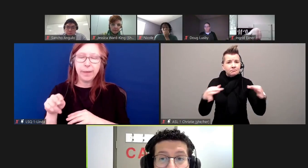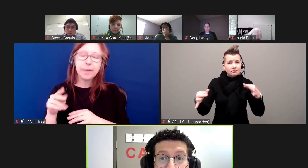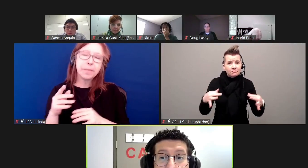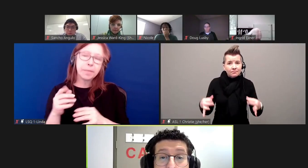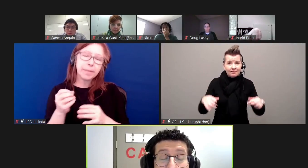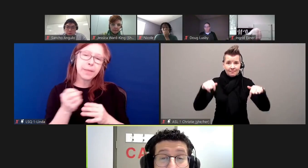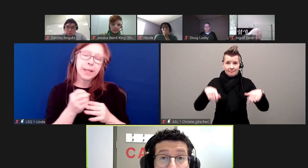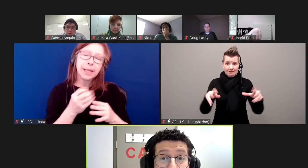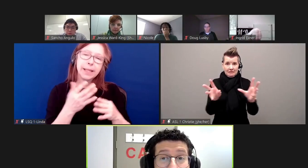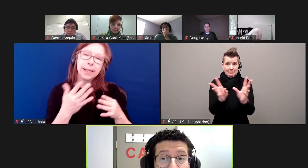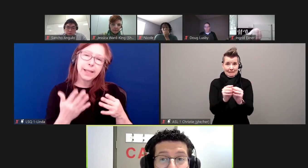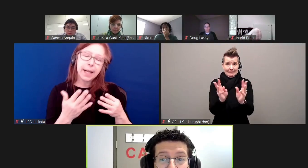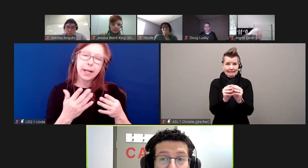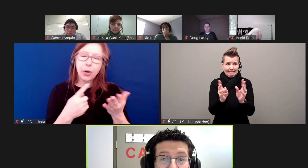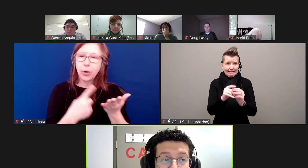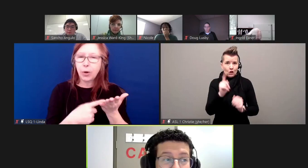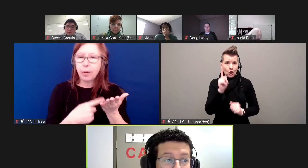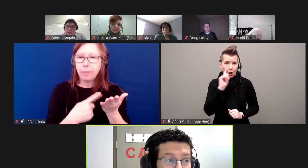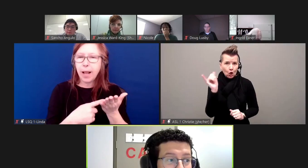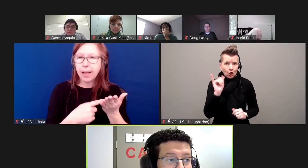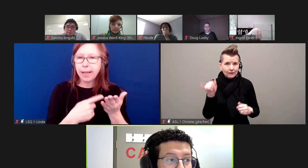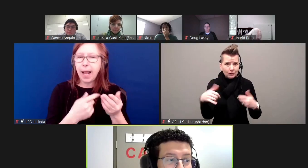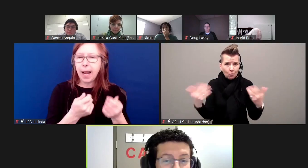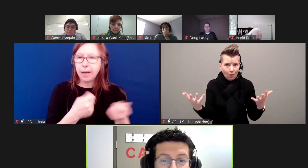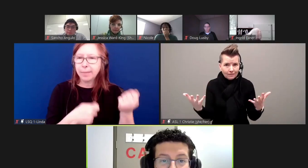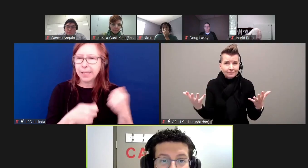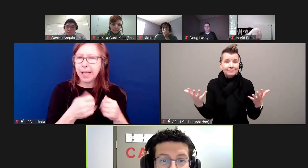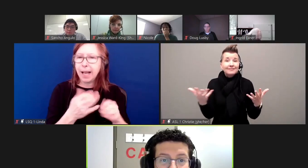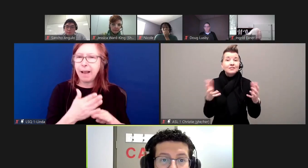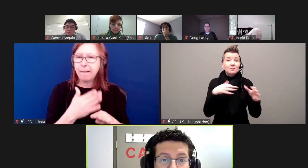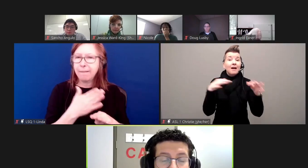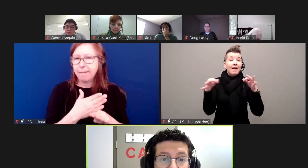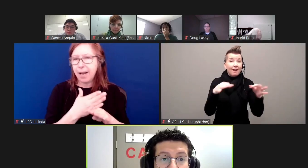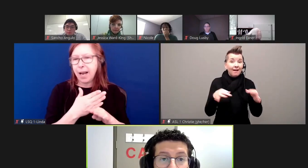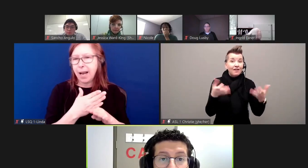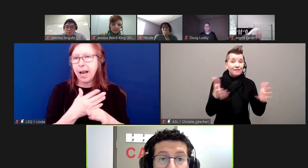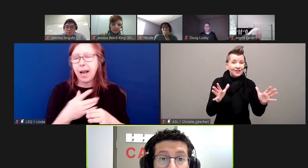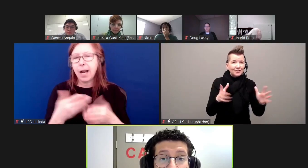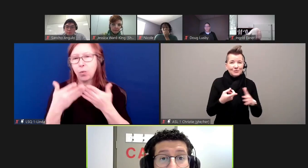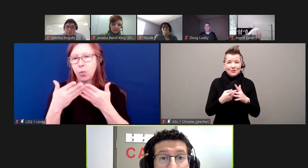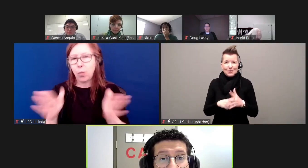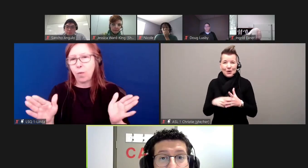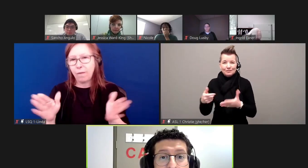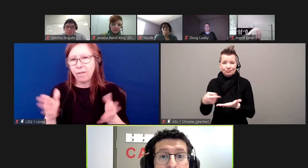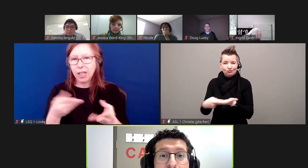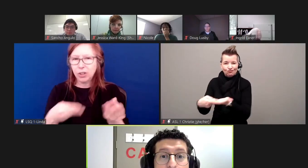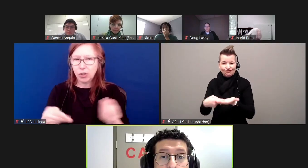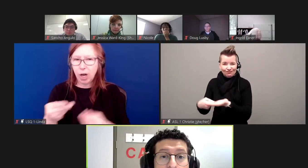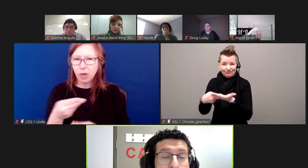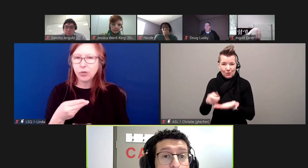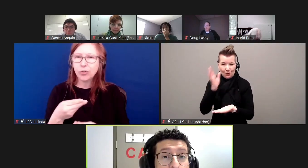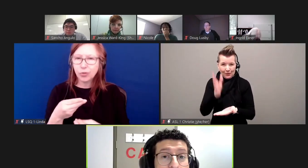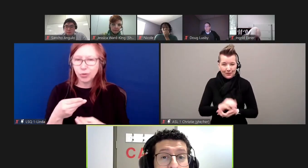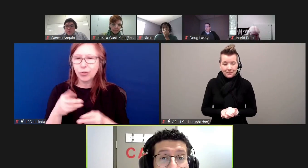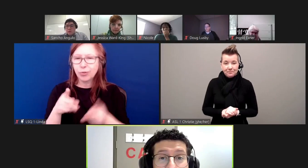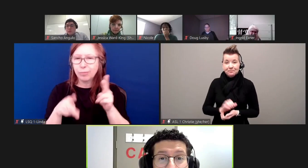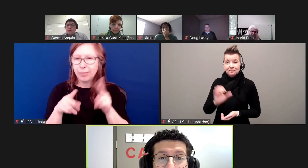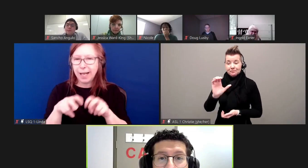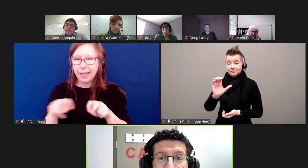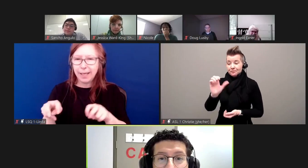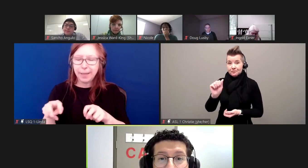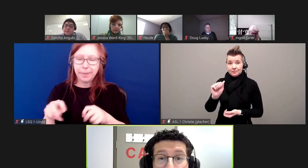de logistique à partager avec vous avant de commencer notre discussion de panel. Le